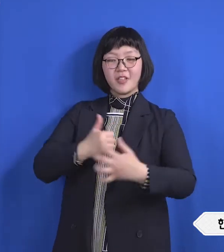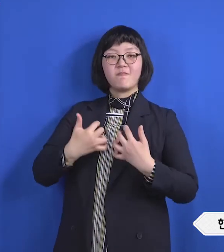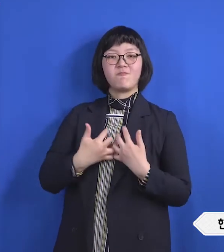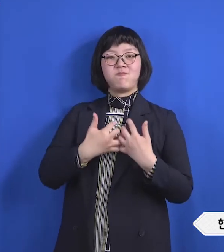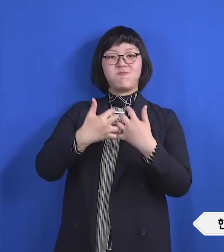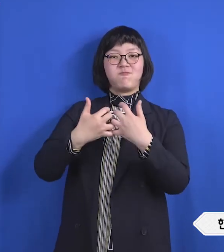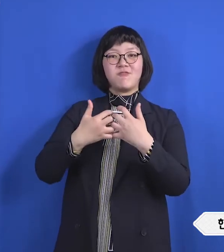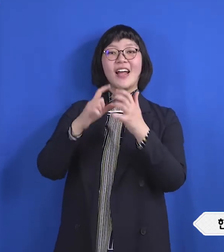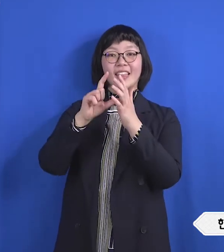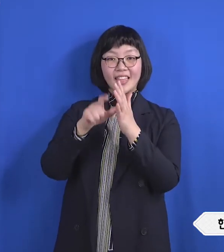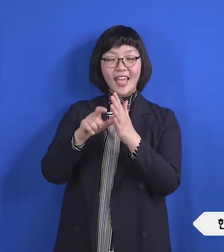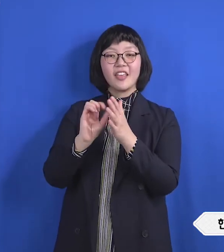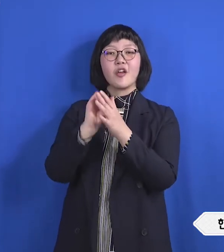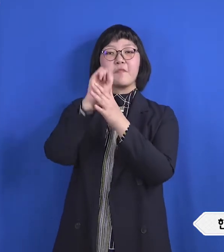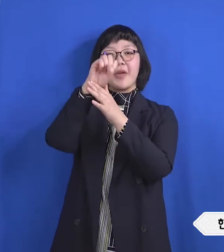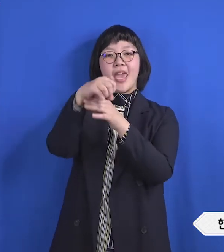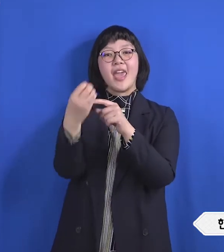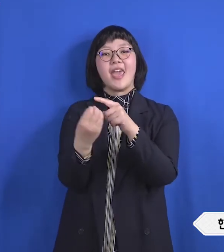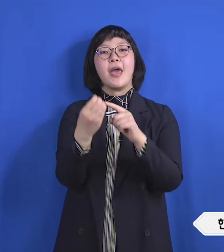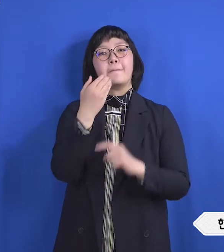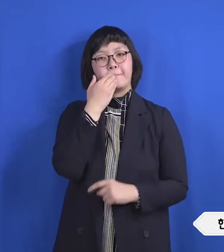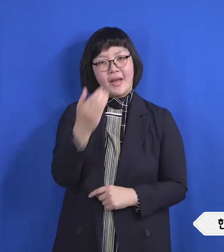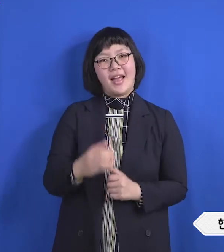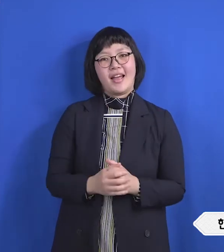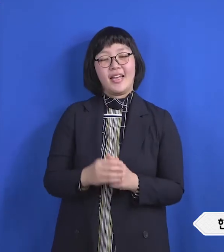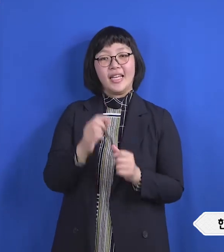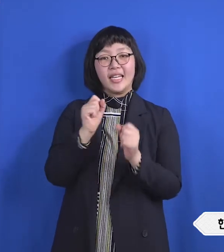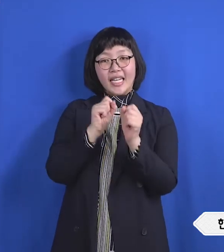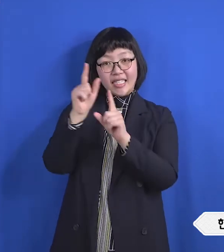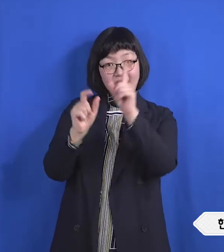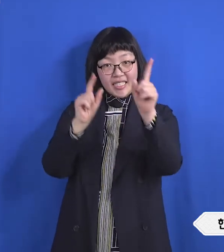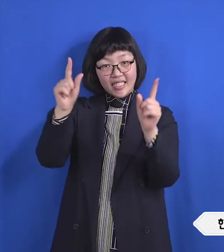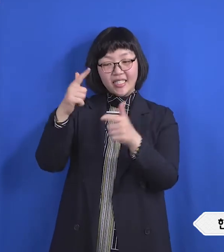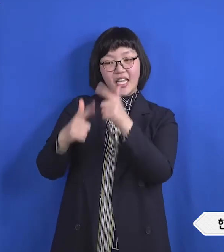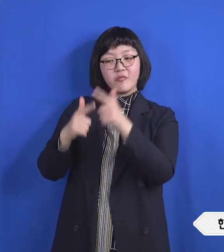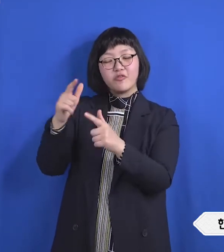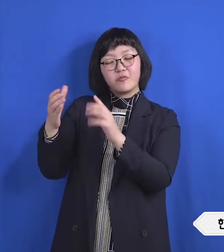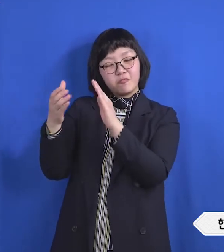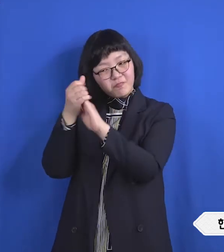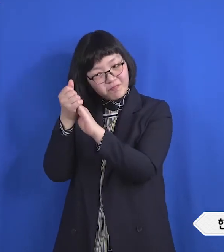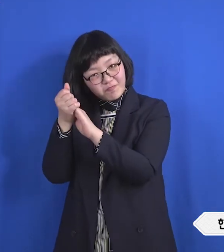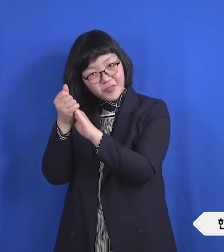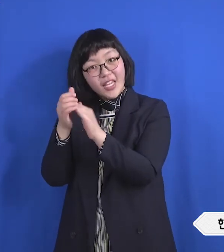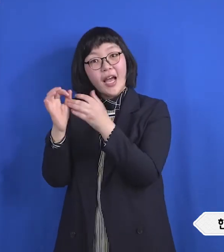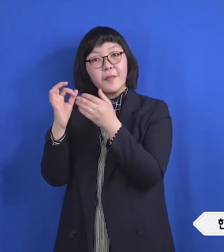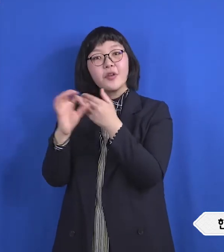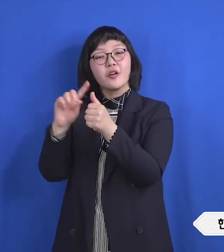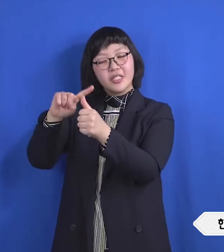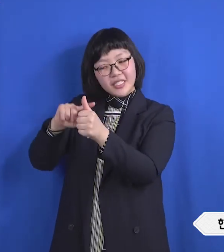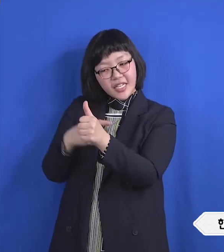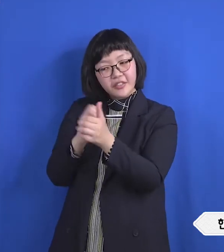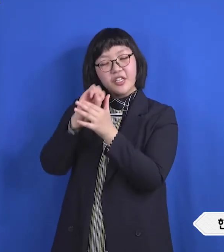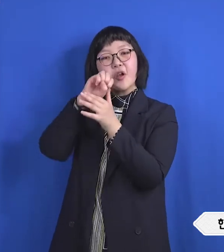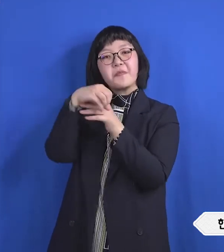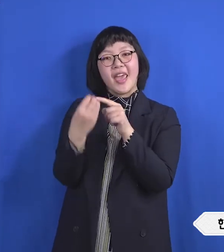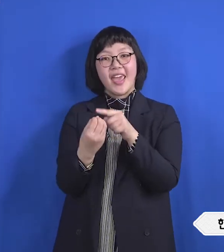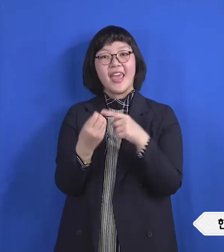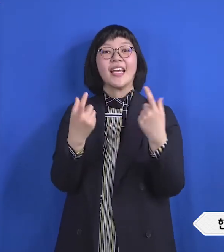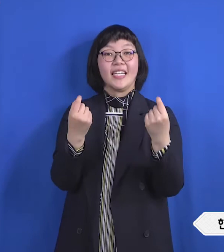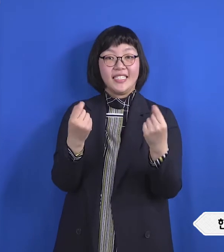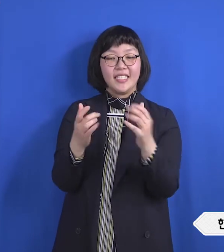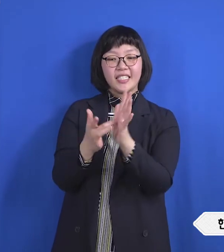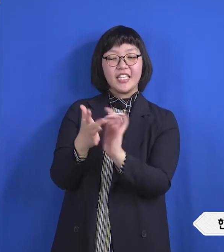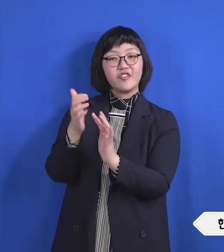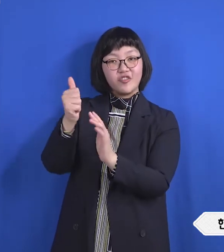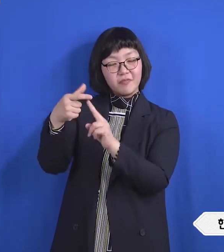열매를 맺는다. 가지가 나무에 잘 붙어 있으면 저절로 열매를 맺듯이 우리 예수로 충만하면 저절로